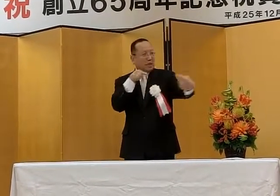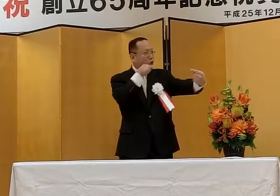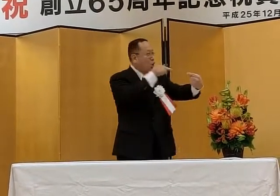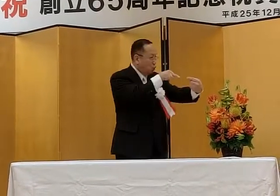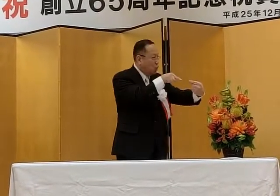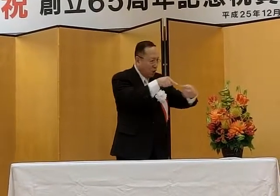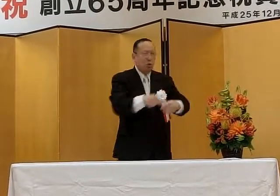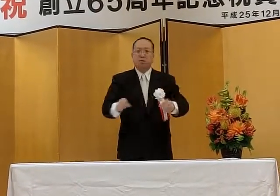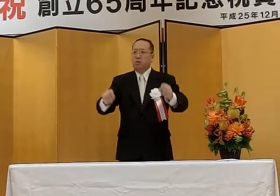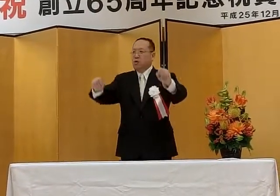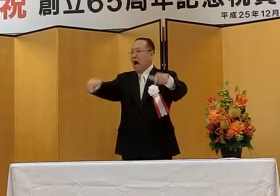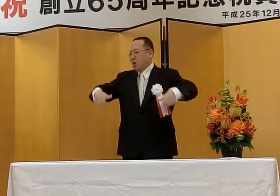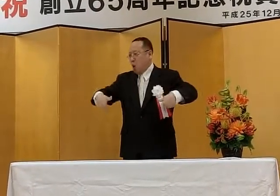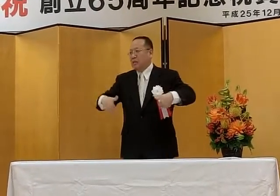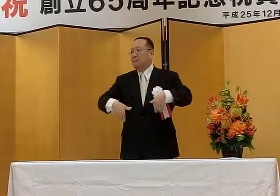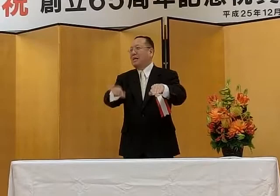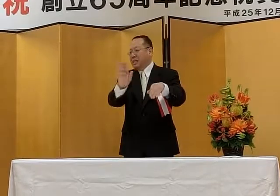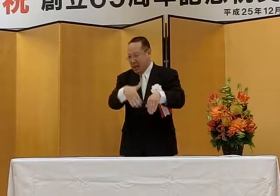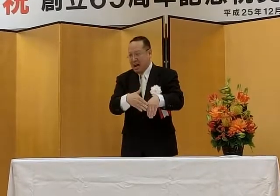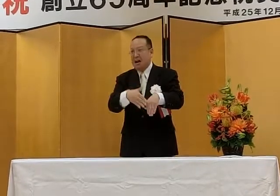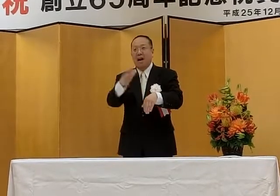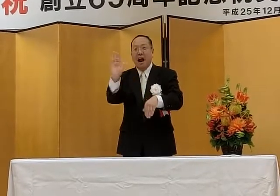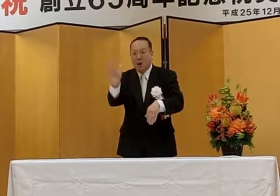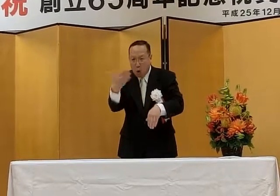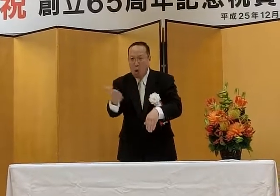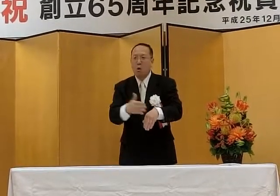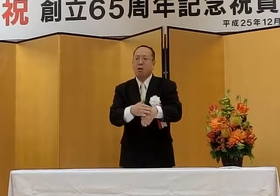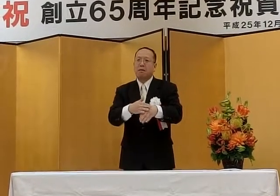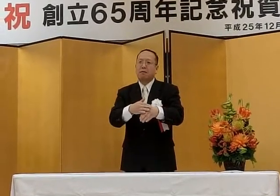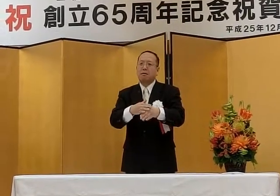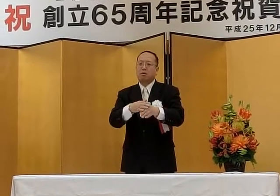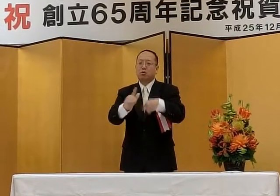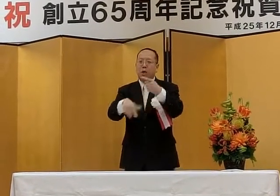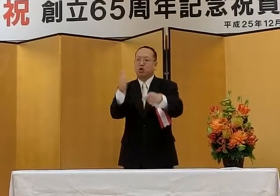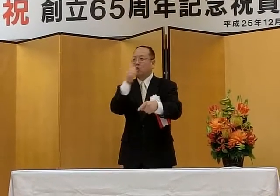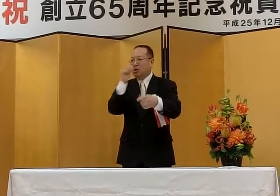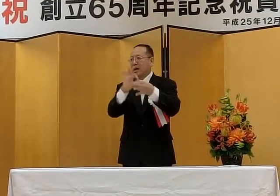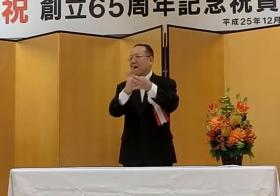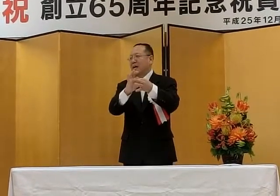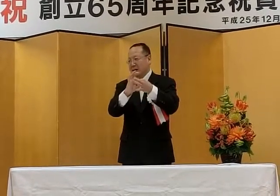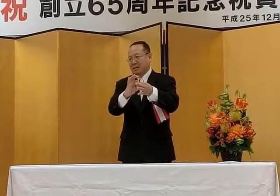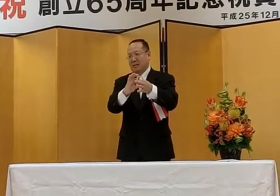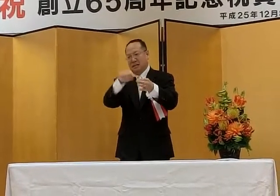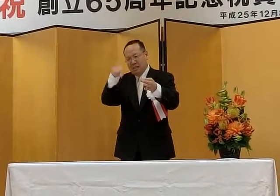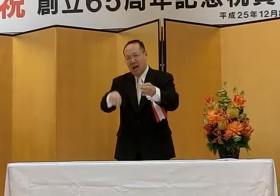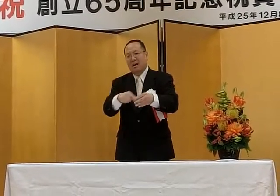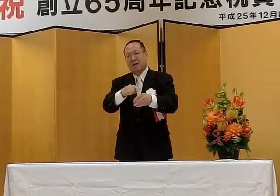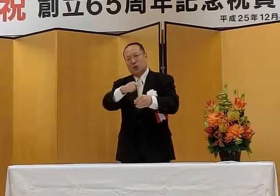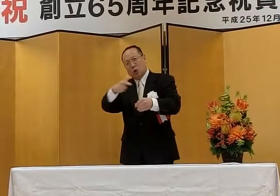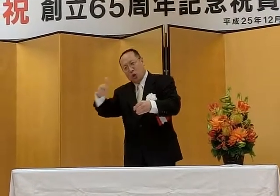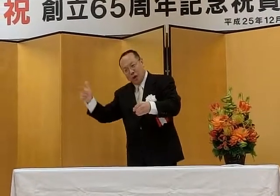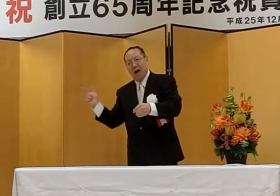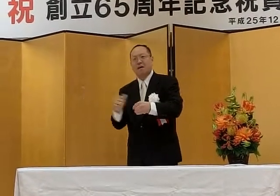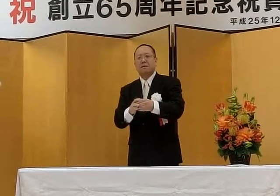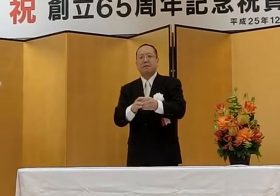訳意思疎通支援事業という形位置づけられました。その